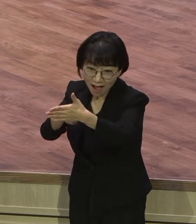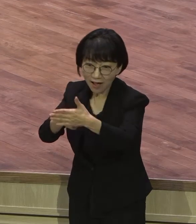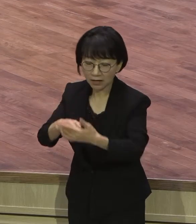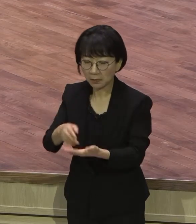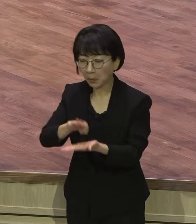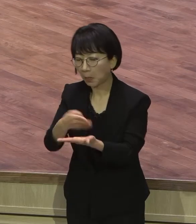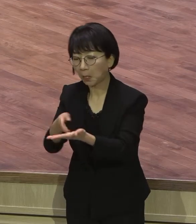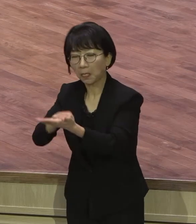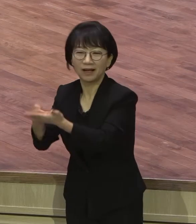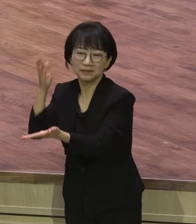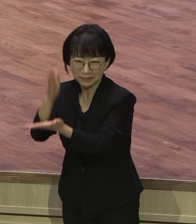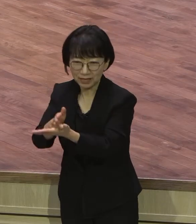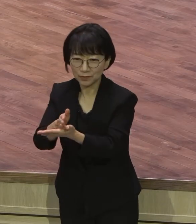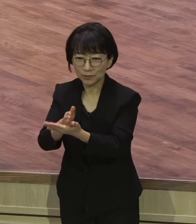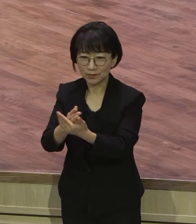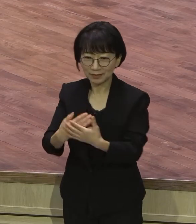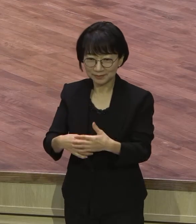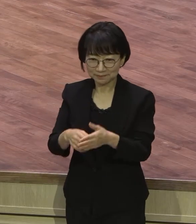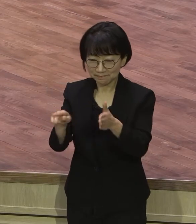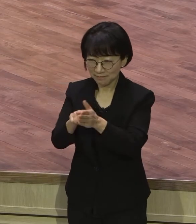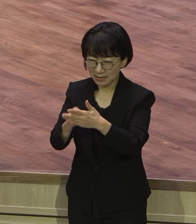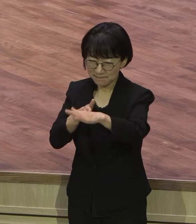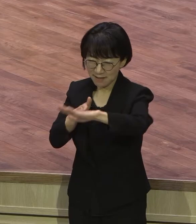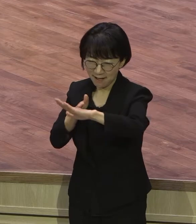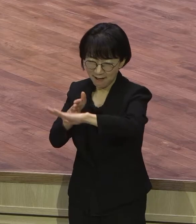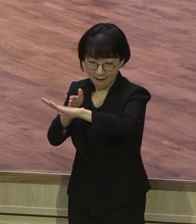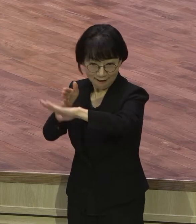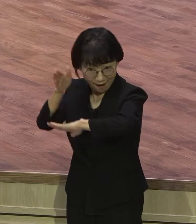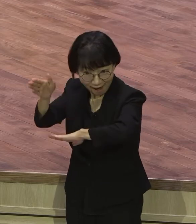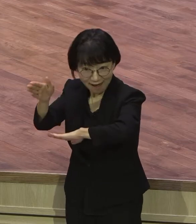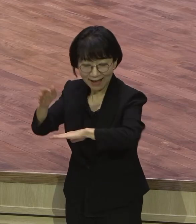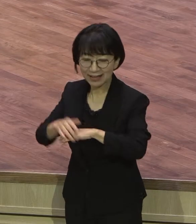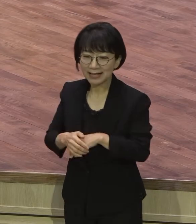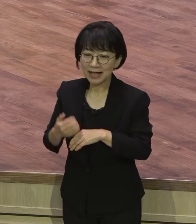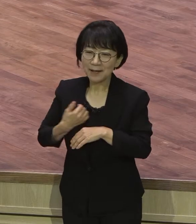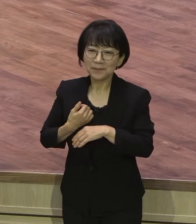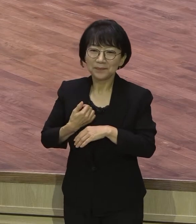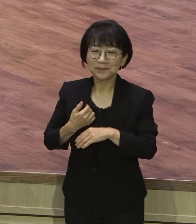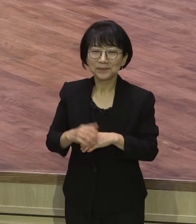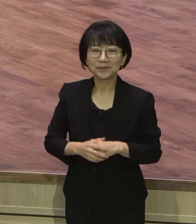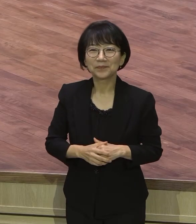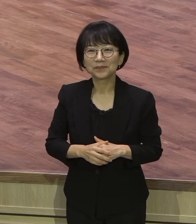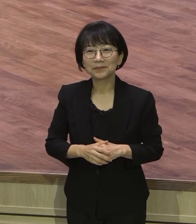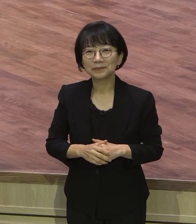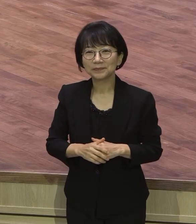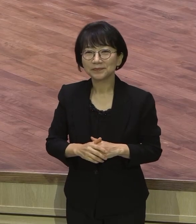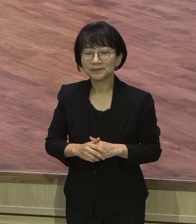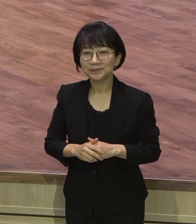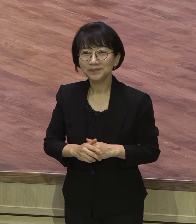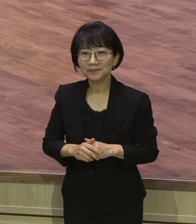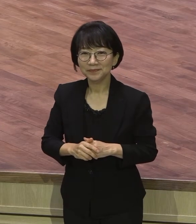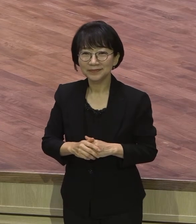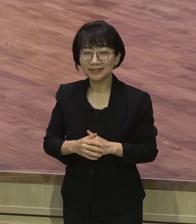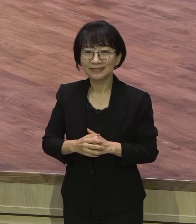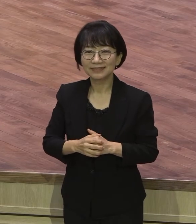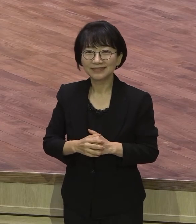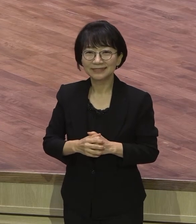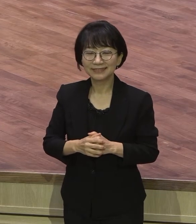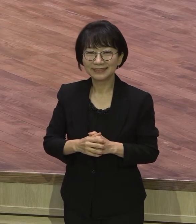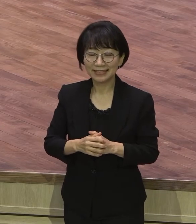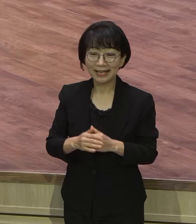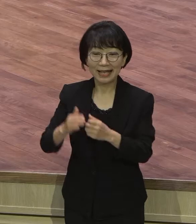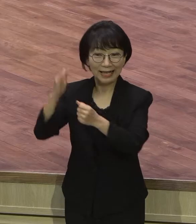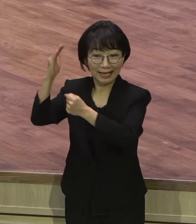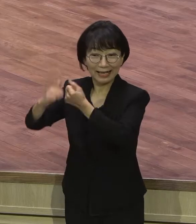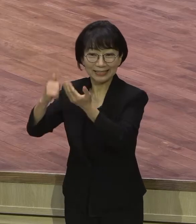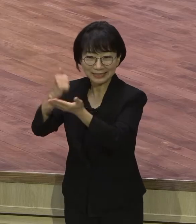잃지 말하고 사실은 내가 하나님 같으면 매주 하라 할 거예요. 매주 절기를 지키라 할 텐데 하나님 우리를 생각해도